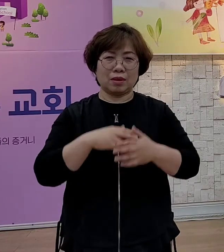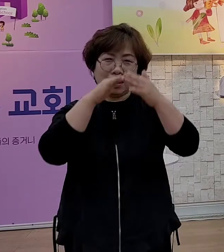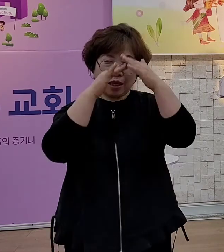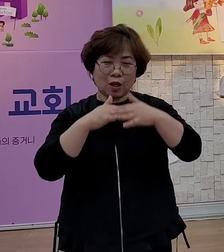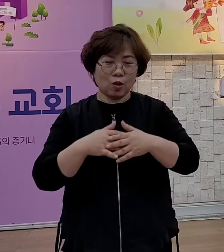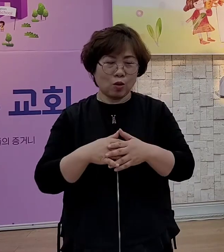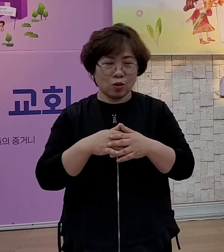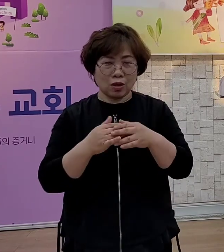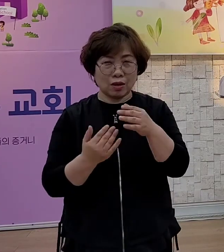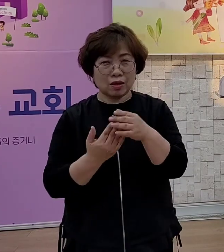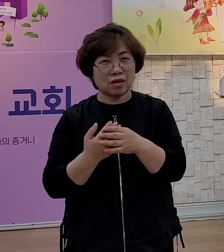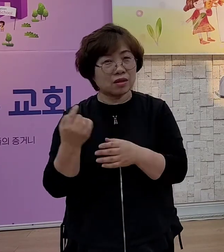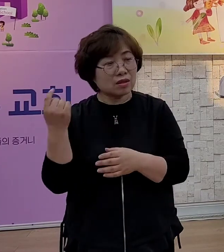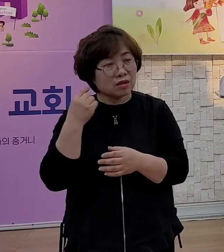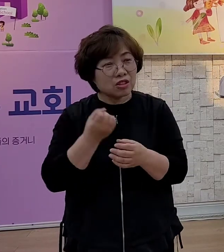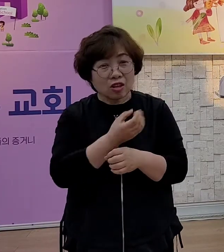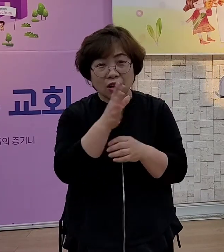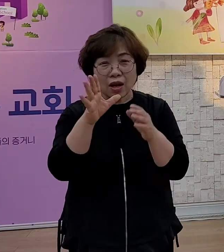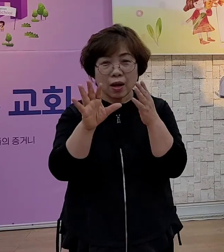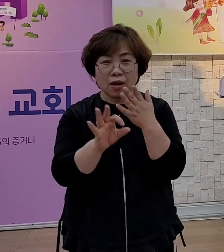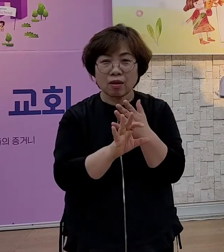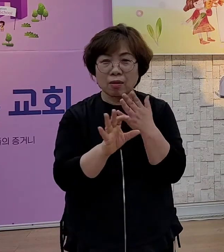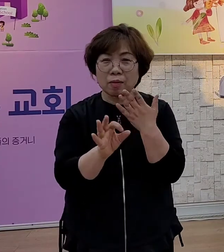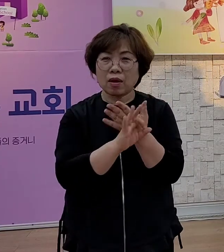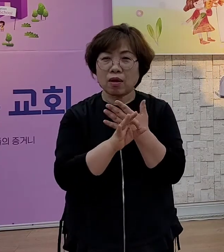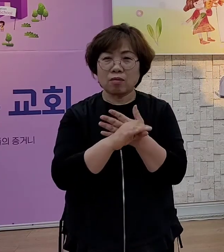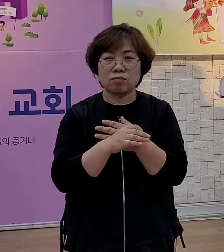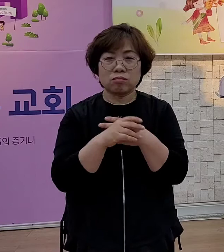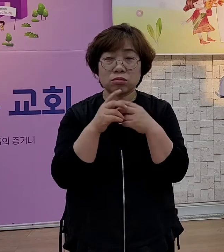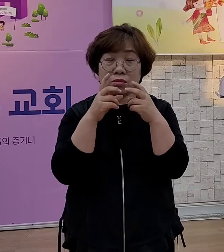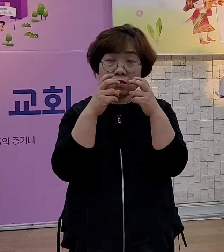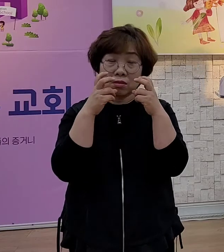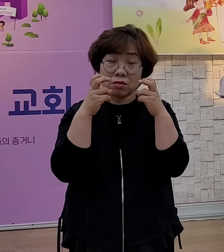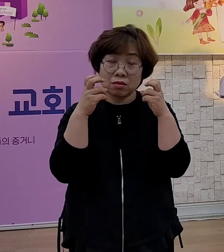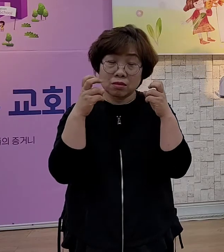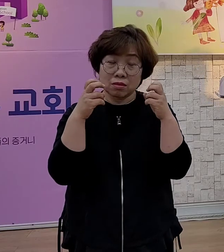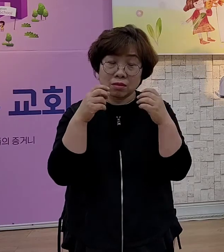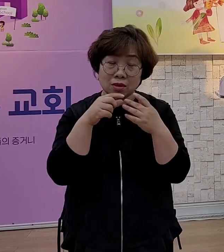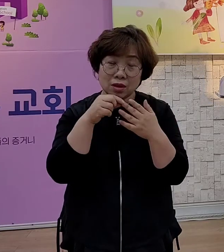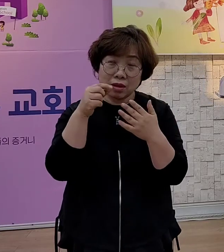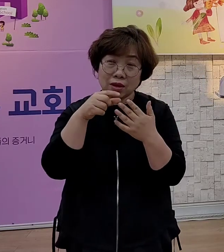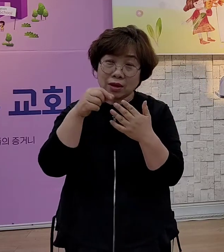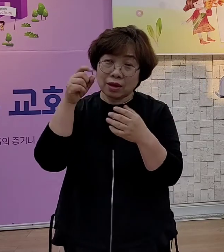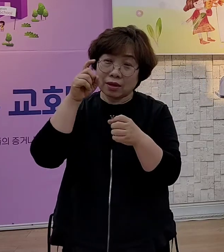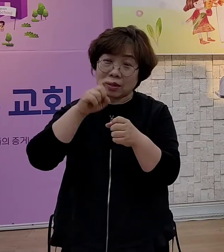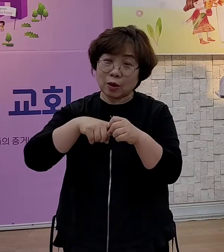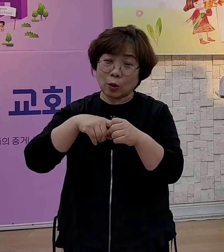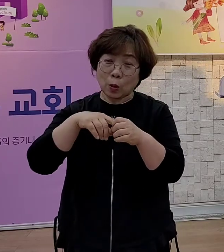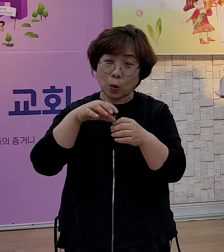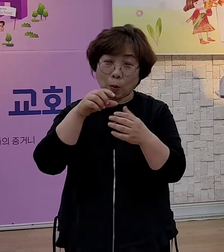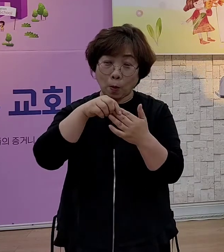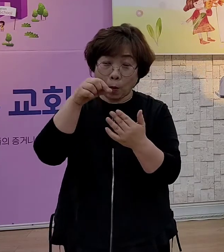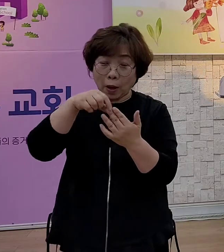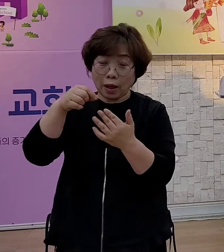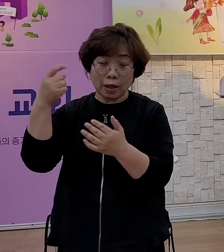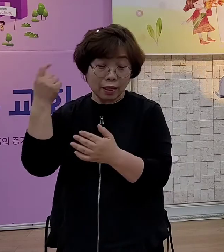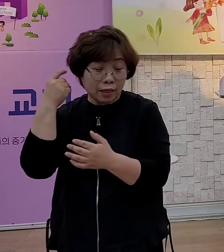생각하시면 그냥 눈동자가 풀리고 그렇게 잠들려고 하는 이런 선택적 경청을 하는 분들도 계시다는 거예요.